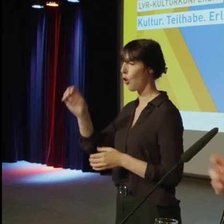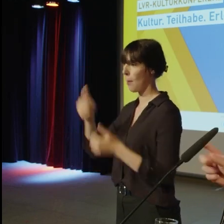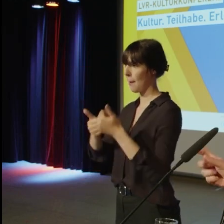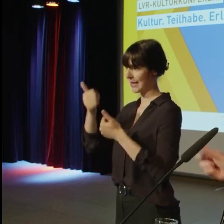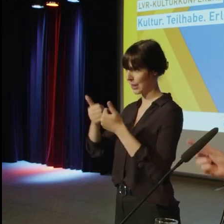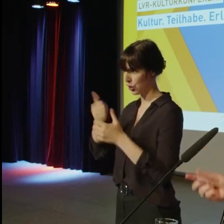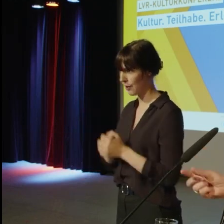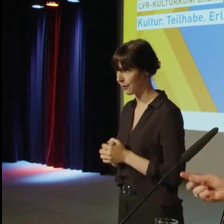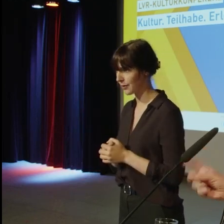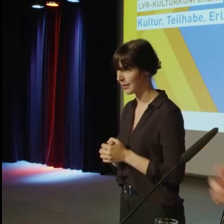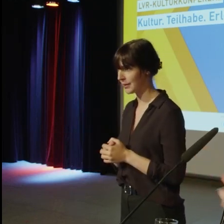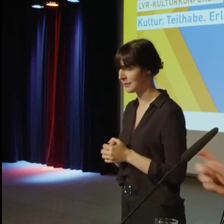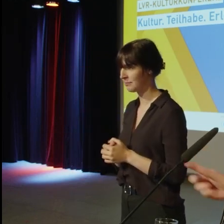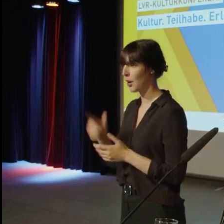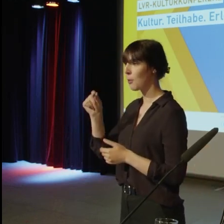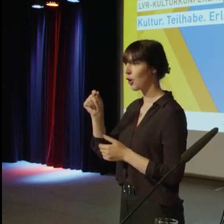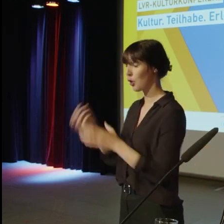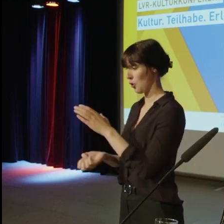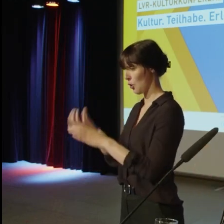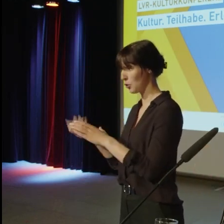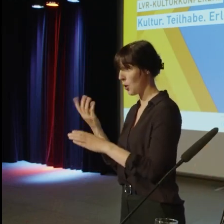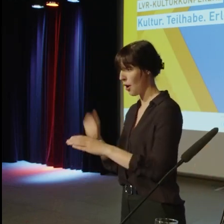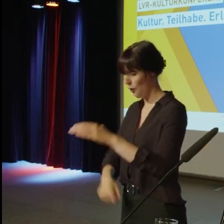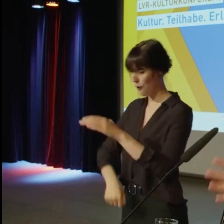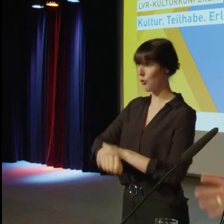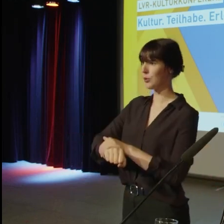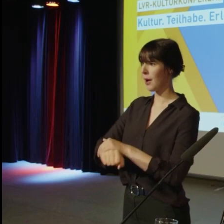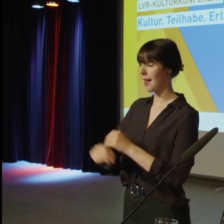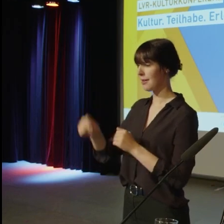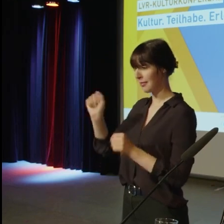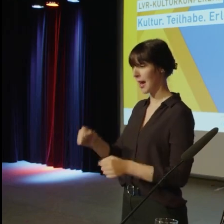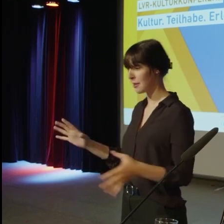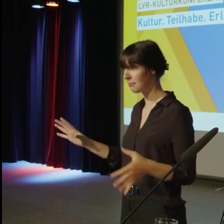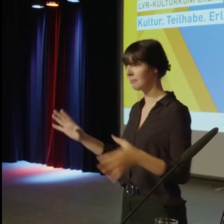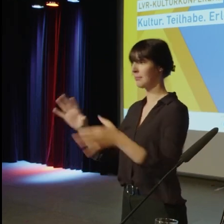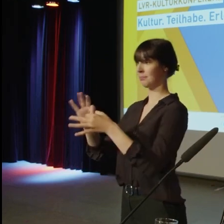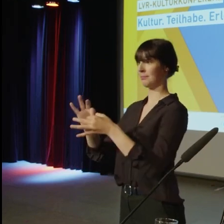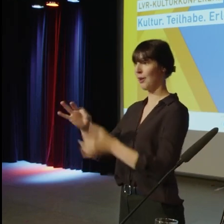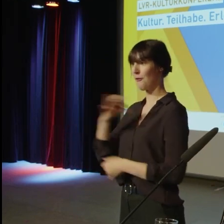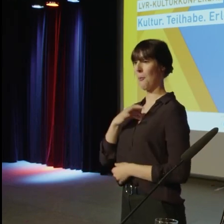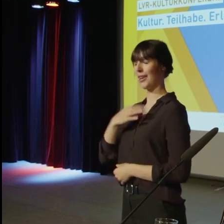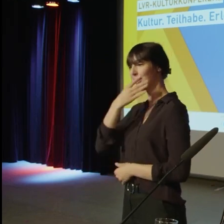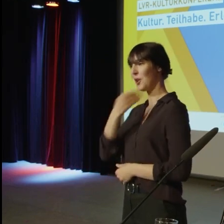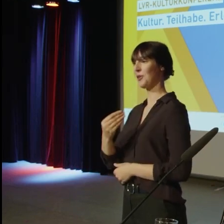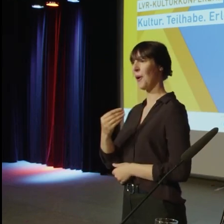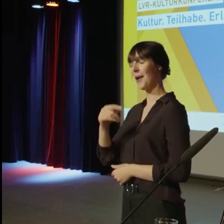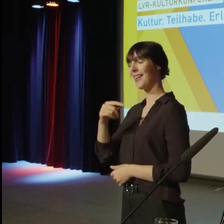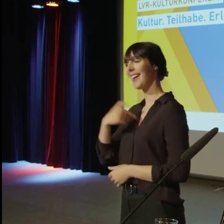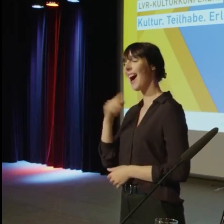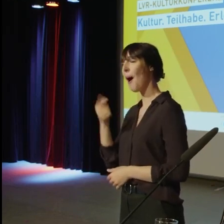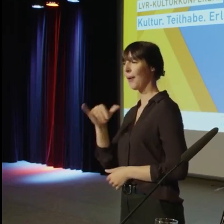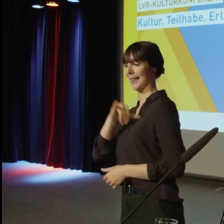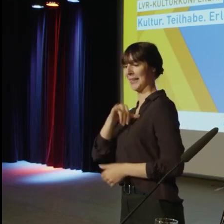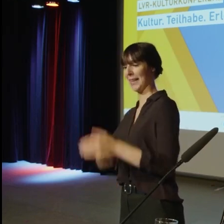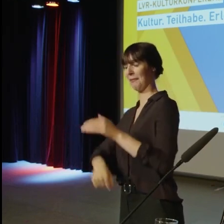jeden Abend meine großen Leidenschaften Kultur und Fußball miteinander verbinden. Also für mich sind das wirklich gute Wochen im Moment. Und ich war neulich im